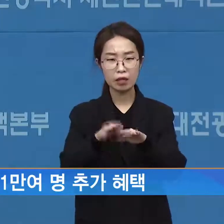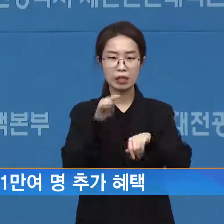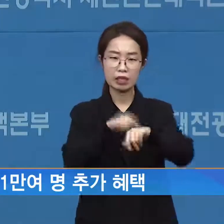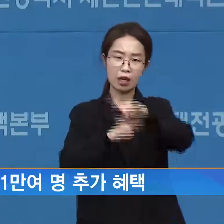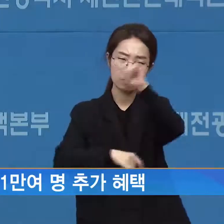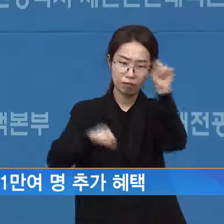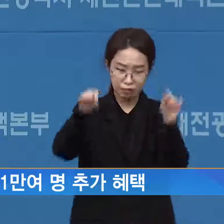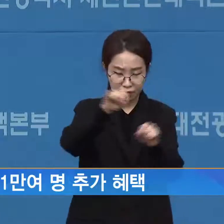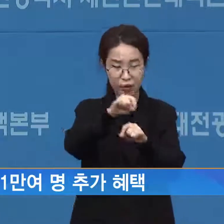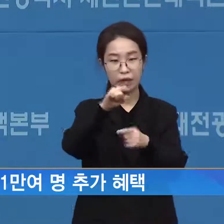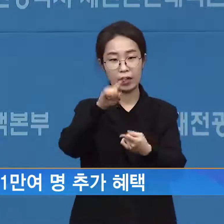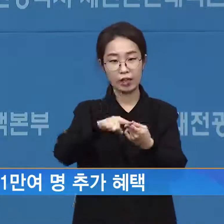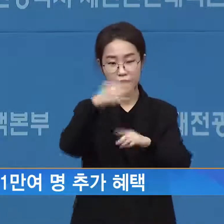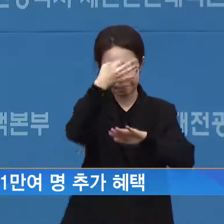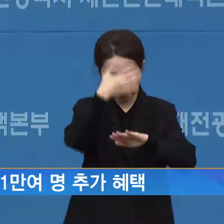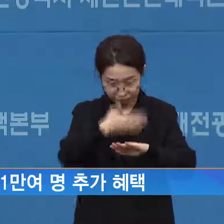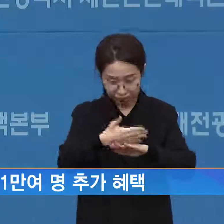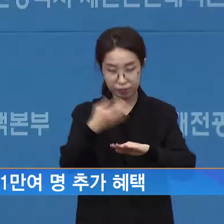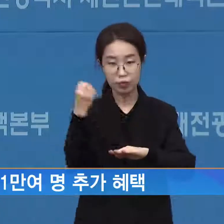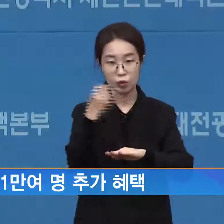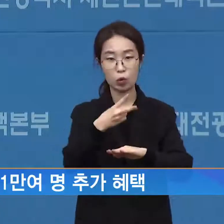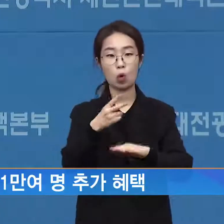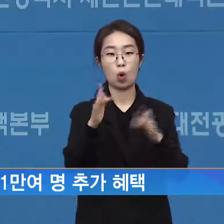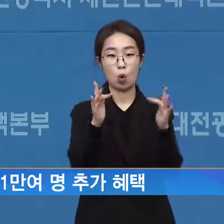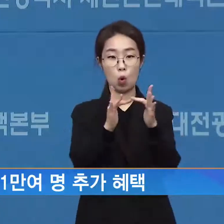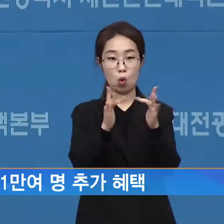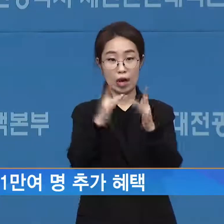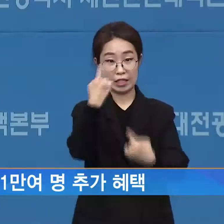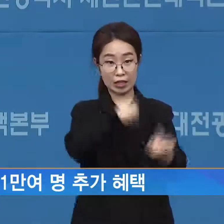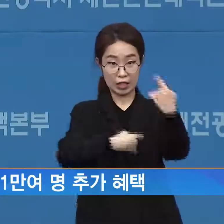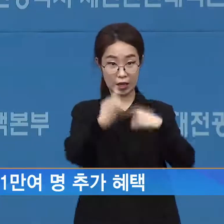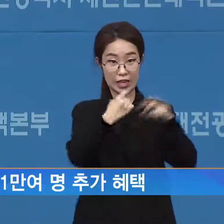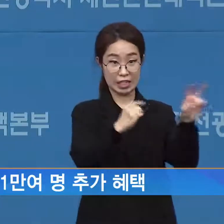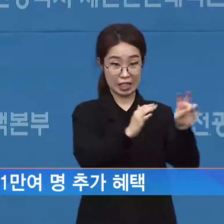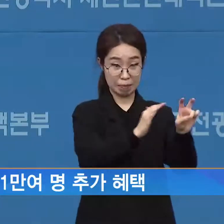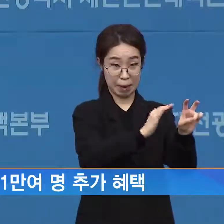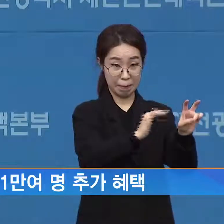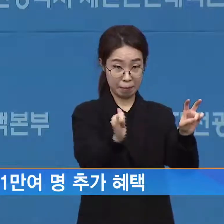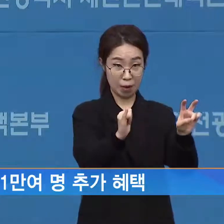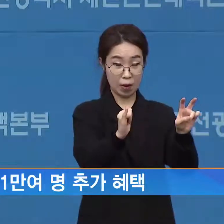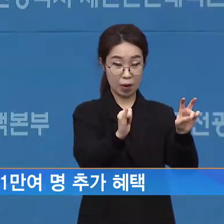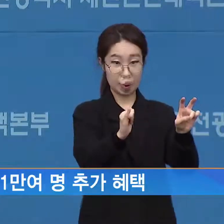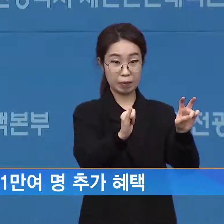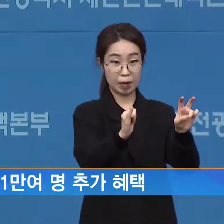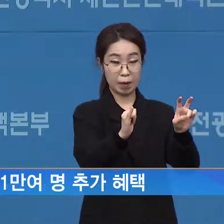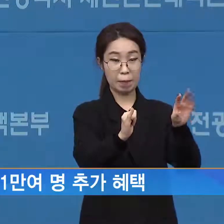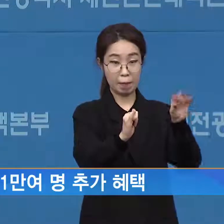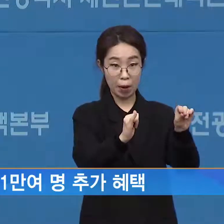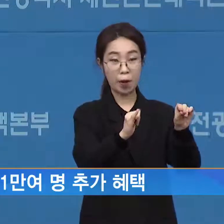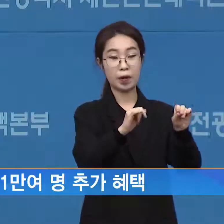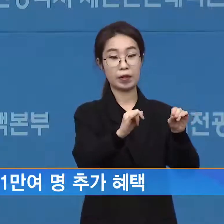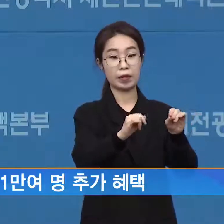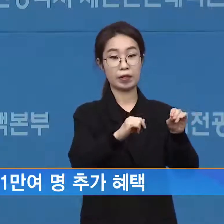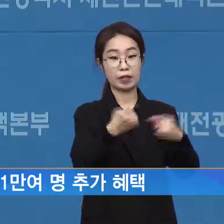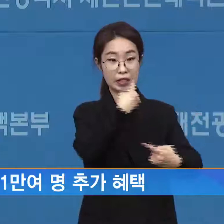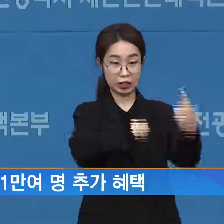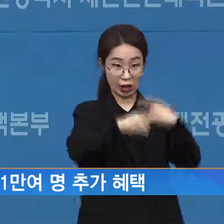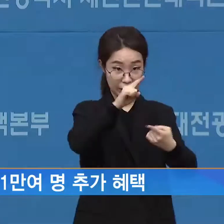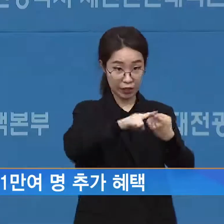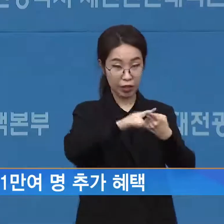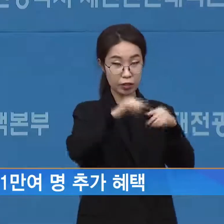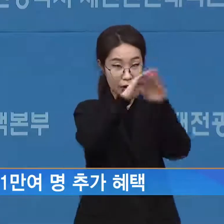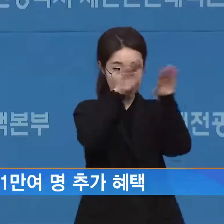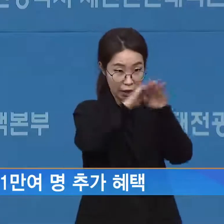이 점 죄송스럽게 생각하고 온라인으로 신청한 20만여 건에 대해서는 신속하게